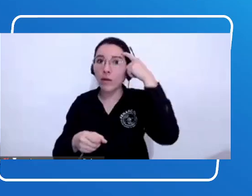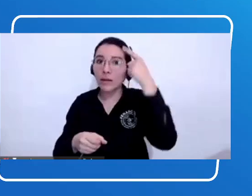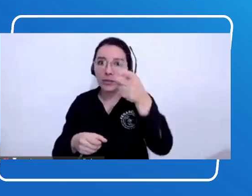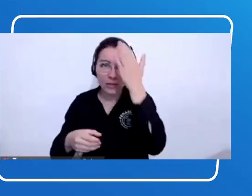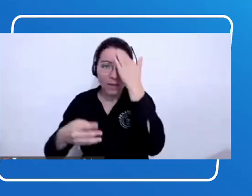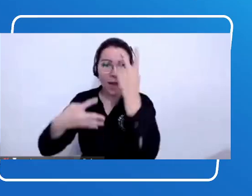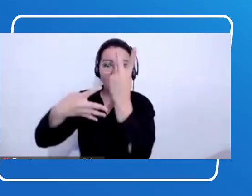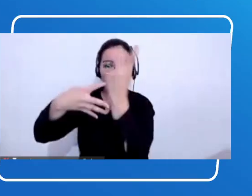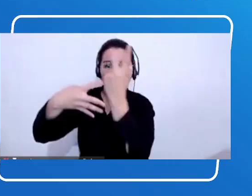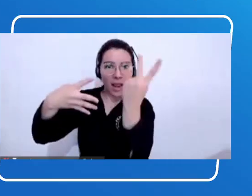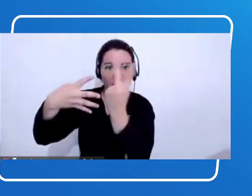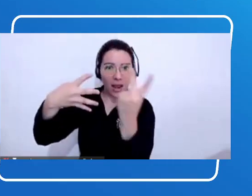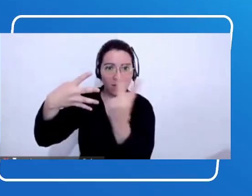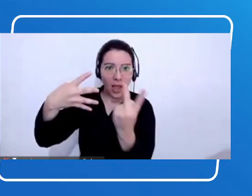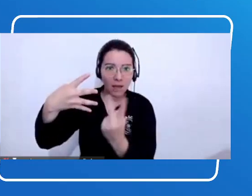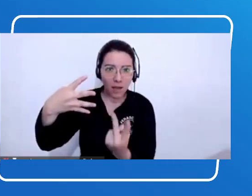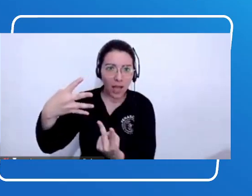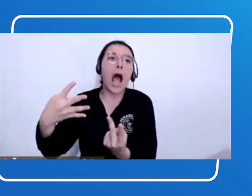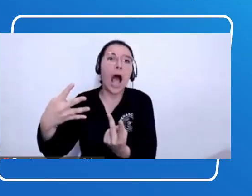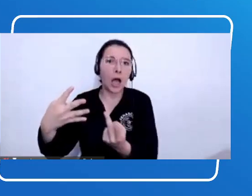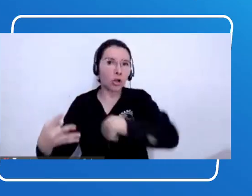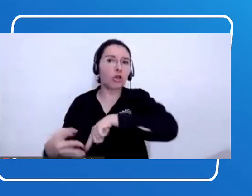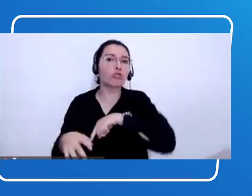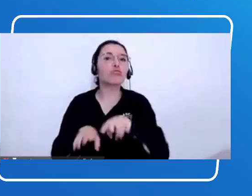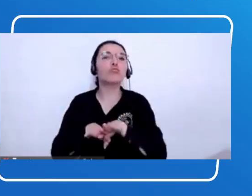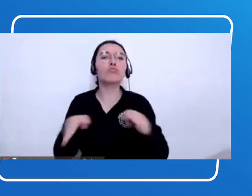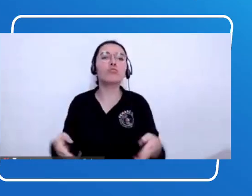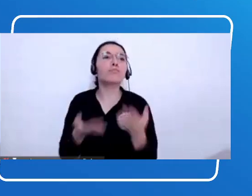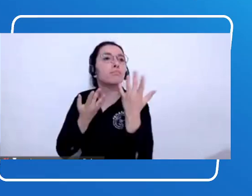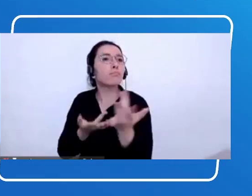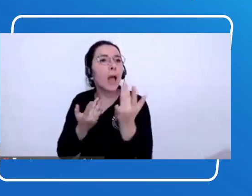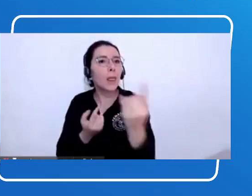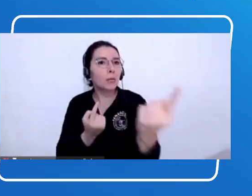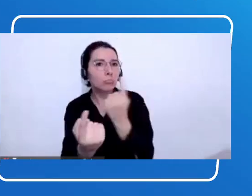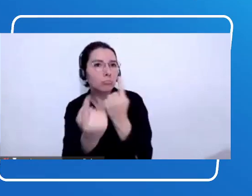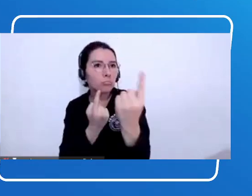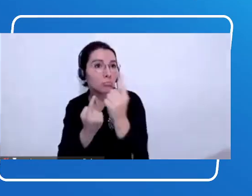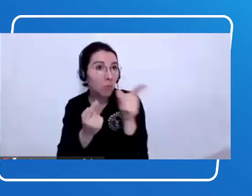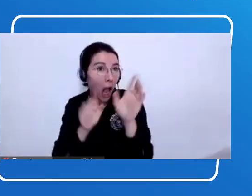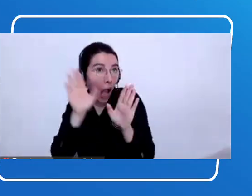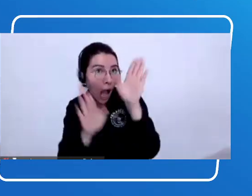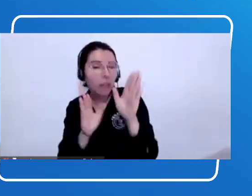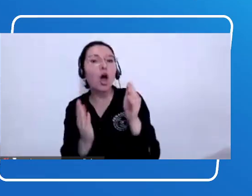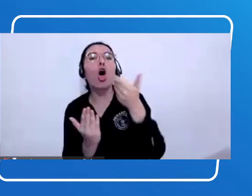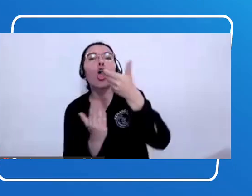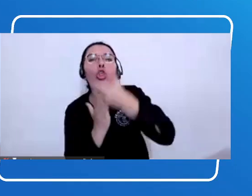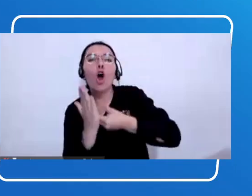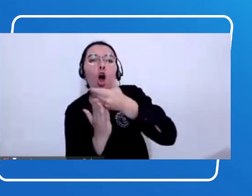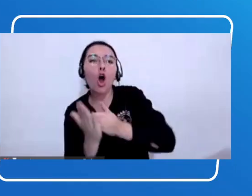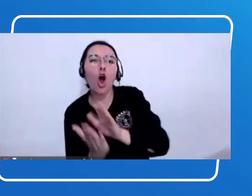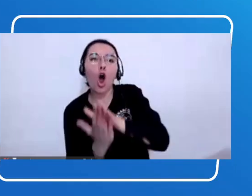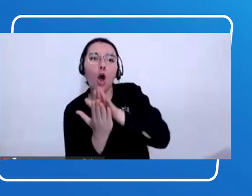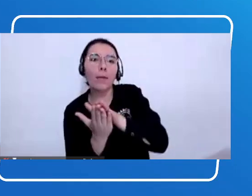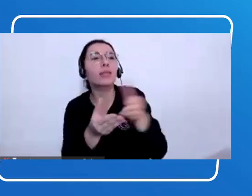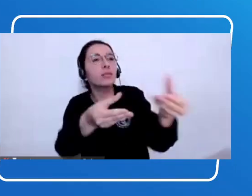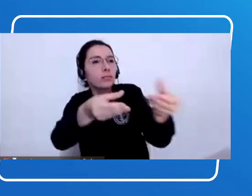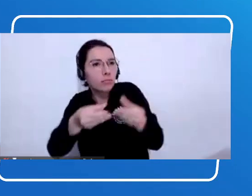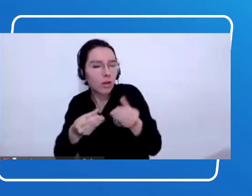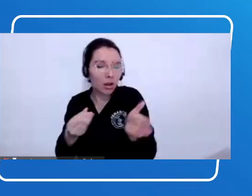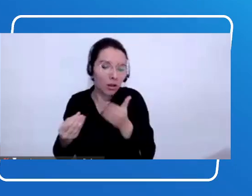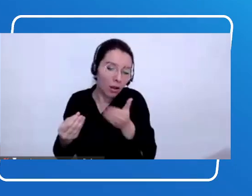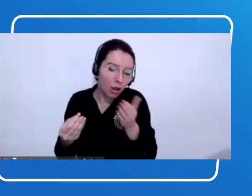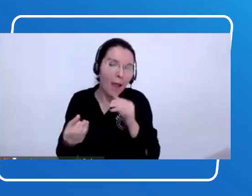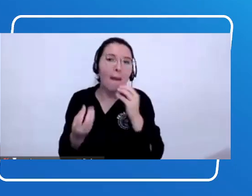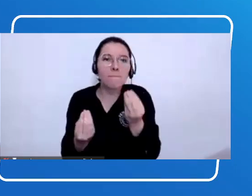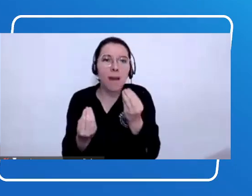mes, recibiendo todos los documentos para que las personas se puedan postular como representantes distritales. En